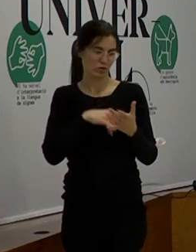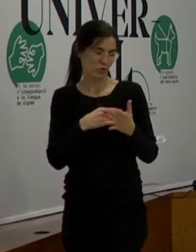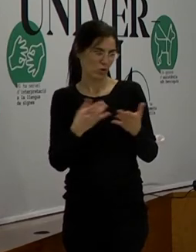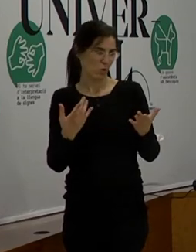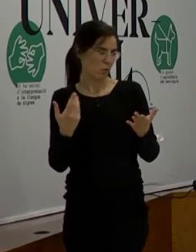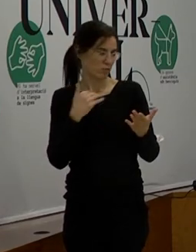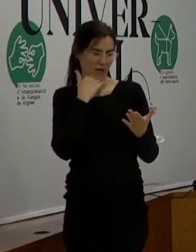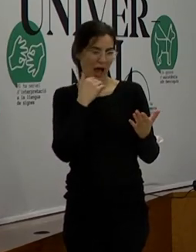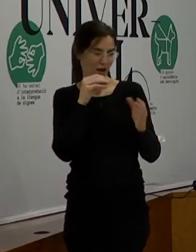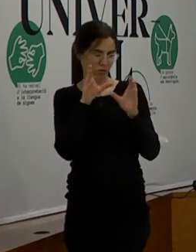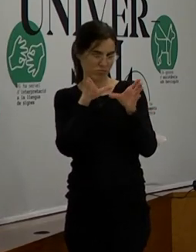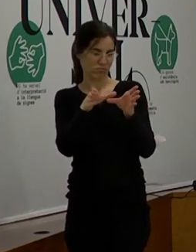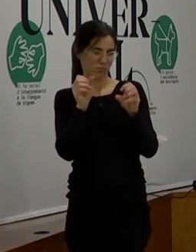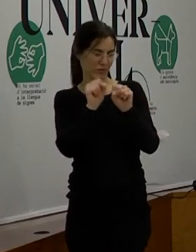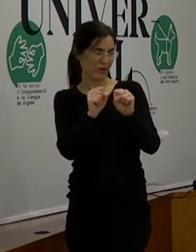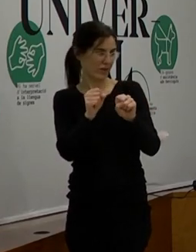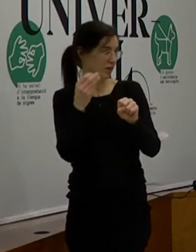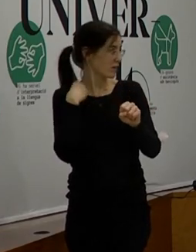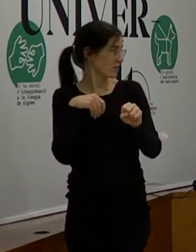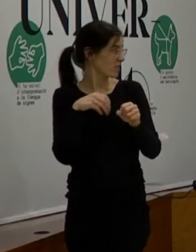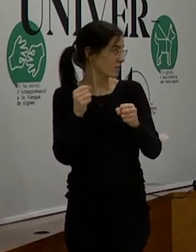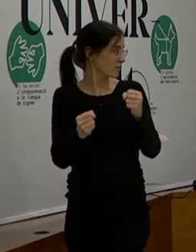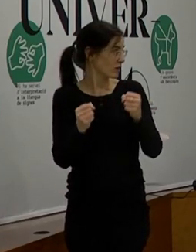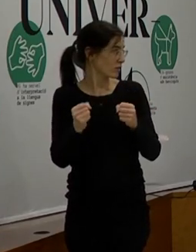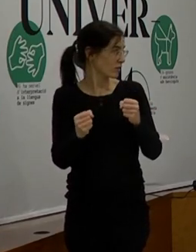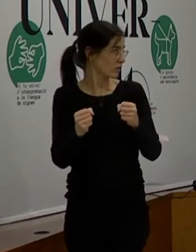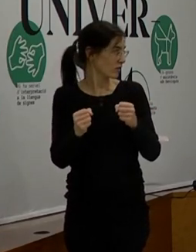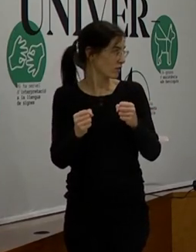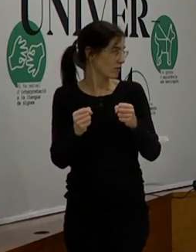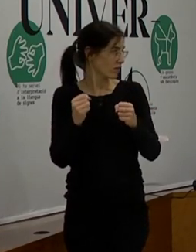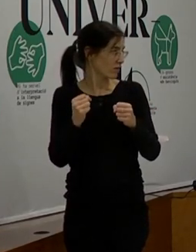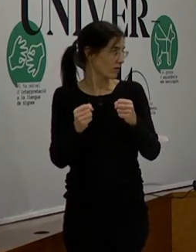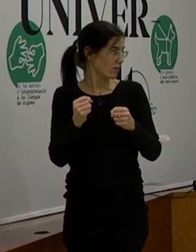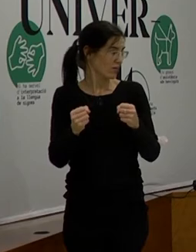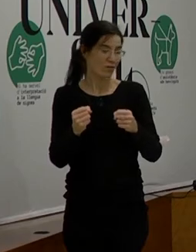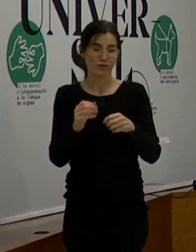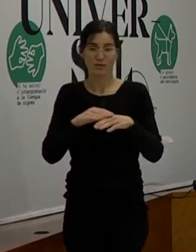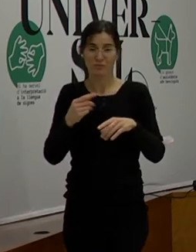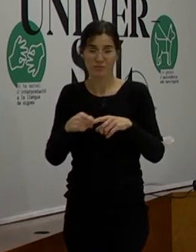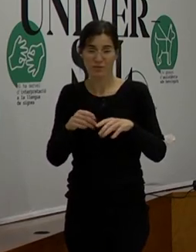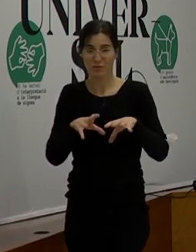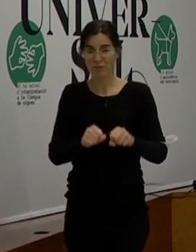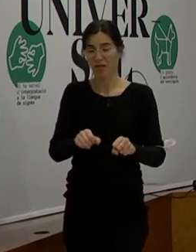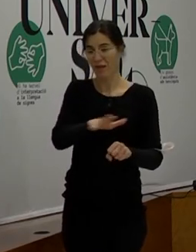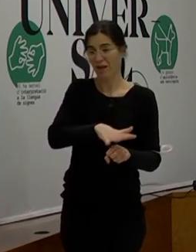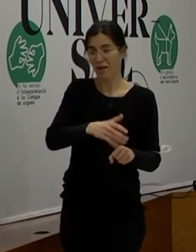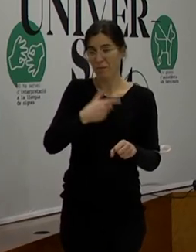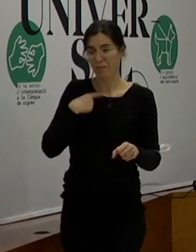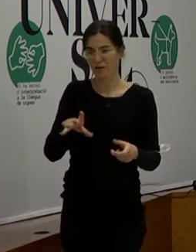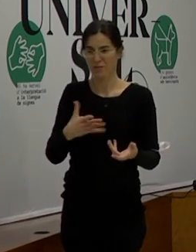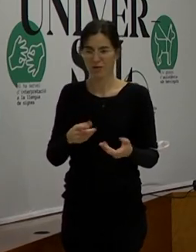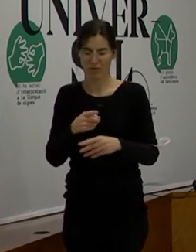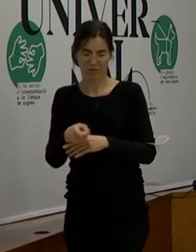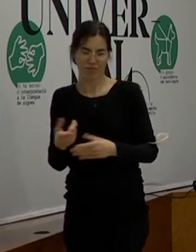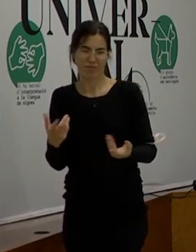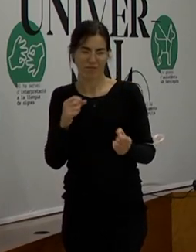Lògicament, posar algo i, per tant, el cotxe perdràs la plaça perquè ampliaràs la vorera, però obligaràs, perquè és que si no, és que se la